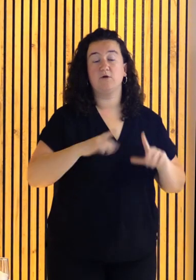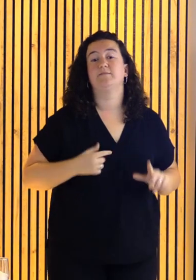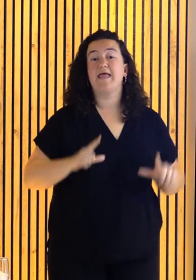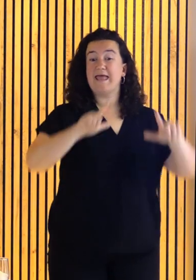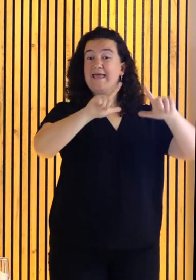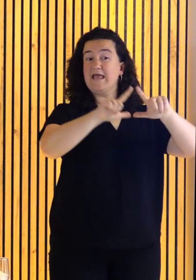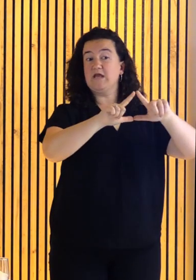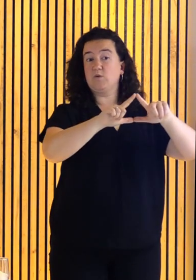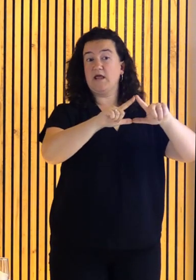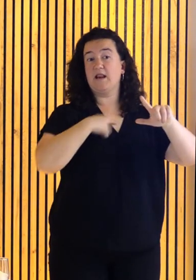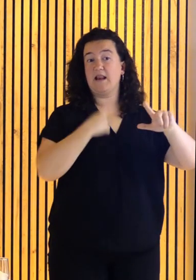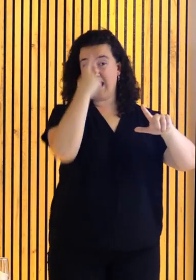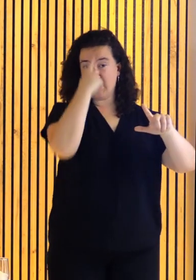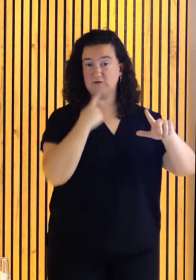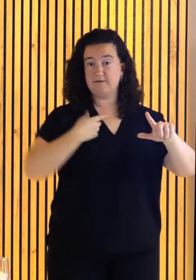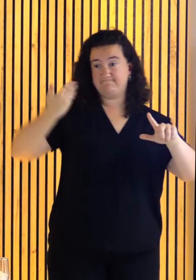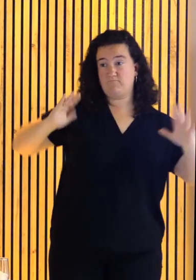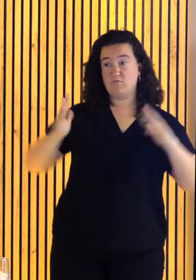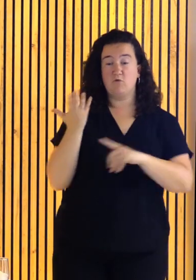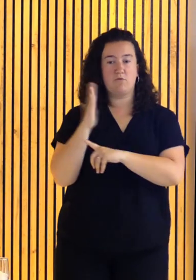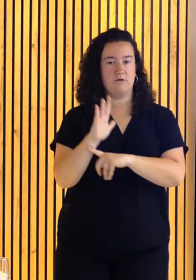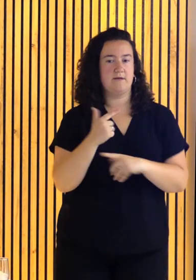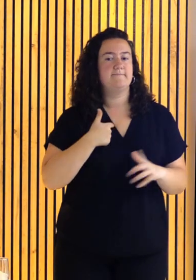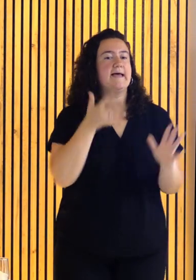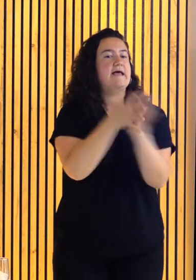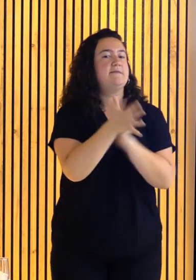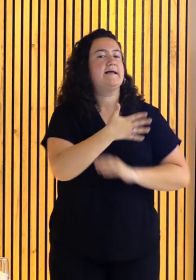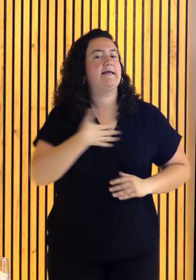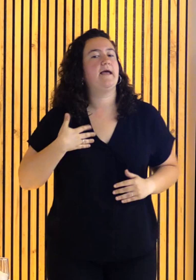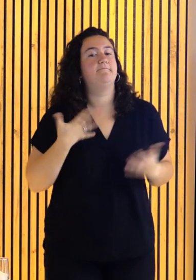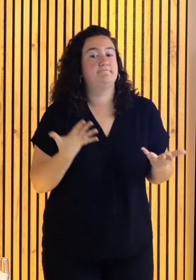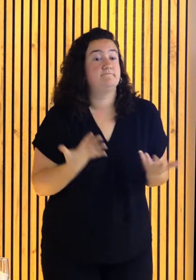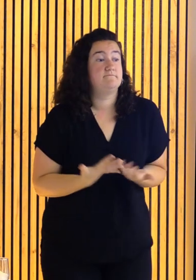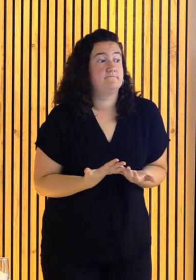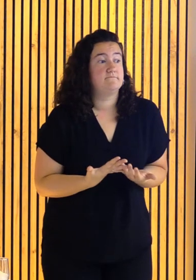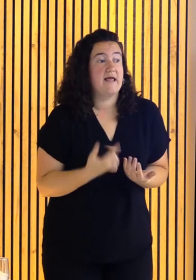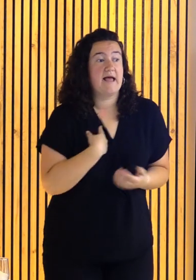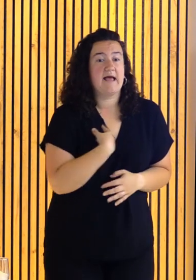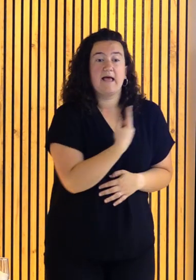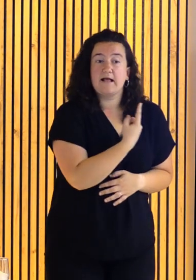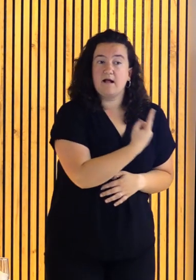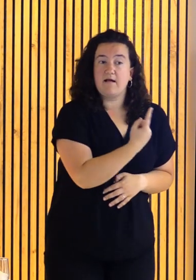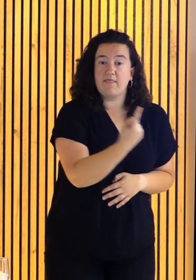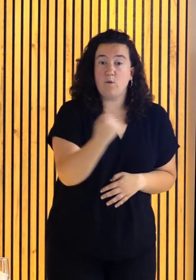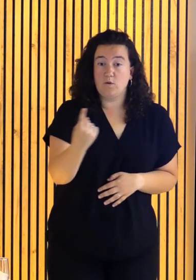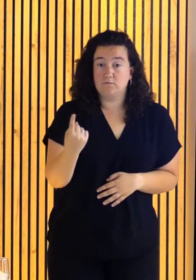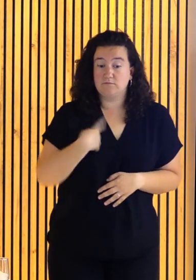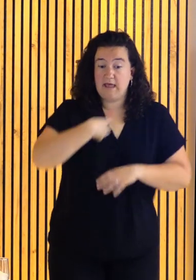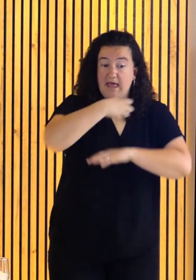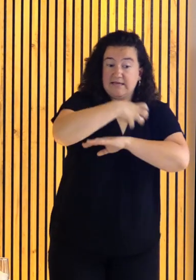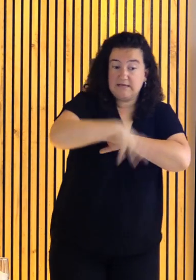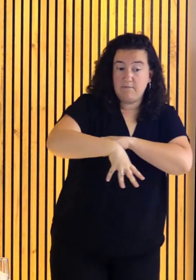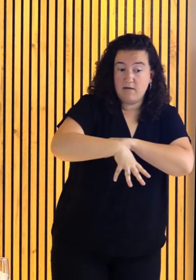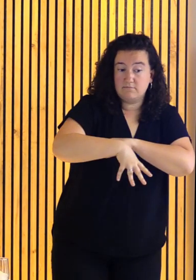momentuan proposatutako bat, eta, bueno, azaldu nahi nuen gauza bakarra zen, pixkat, bale, ez nola, egokitu beharko genuken, bakoitzak eskema edo